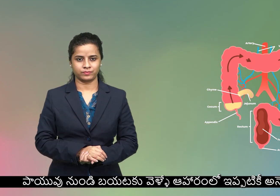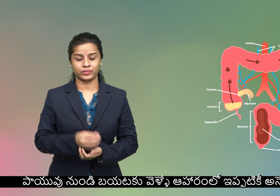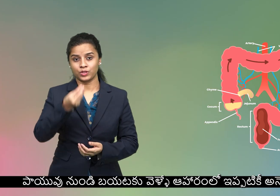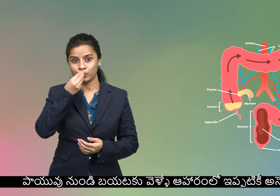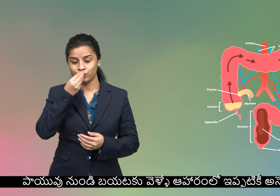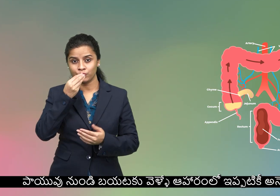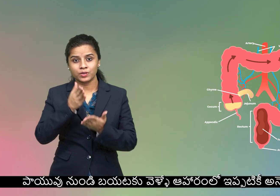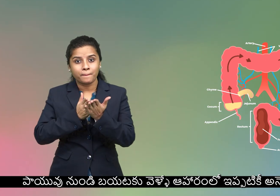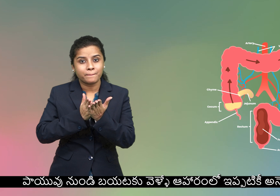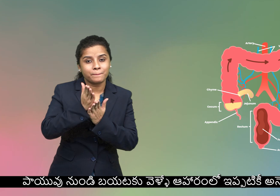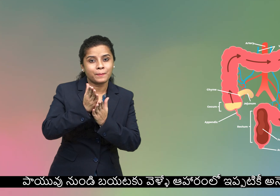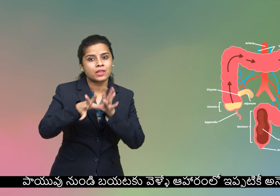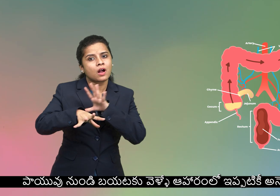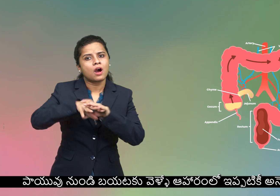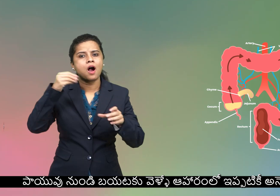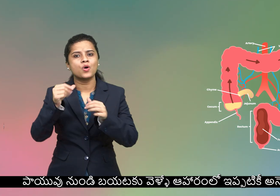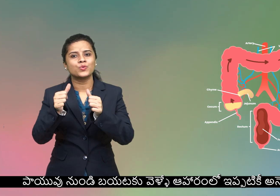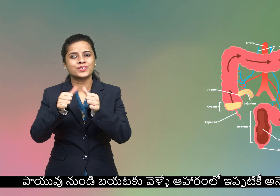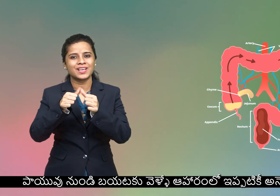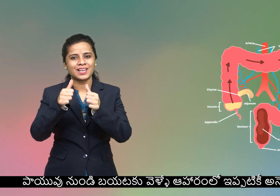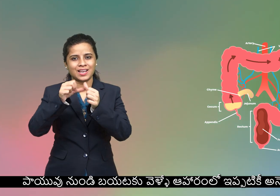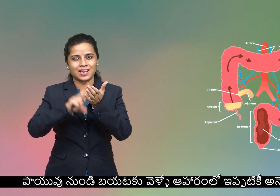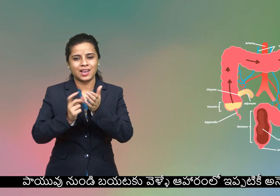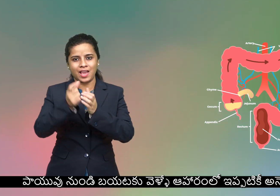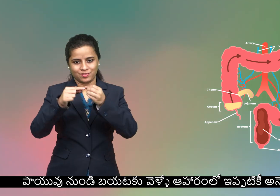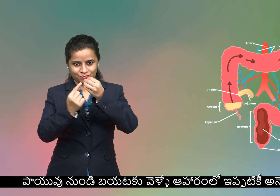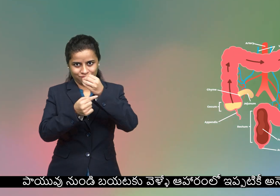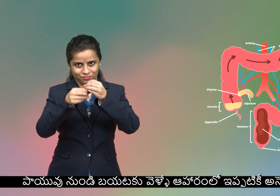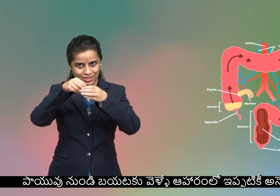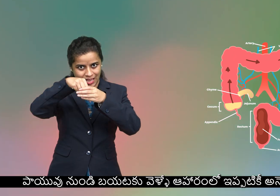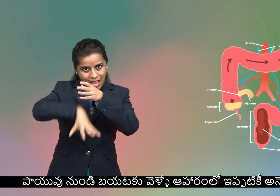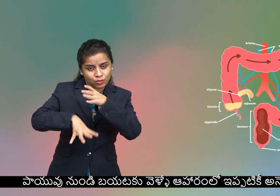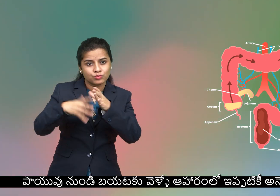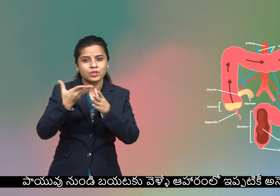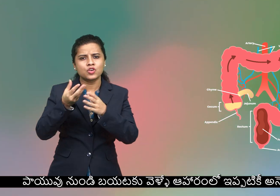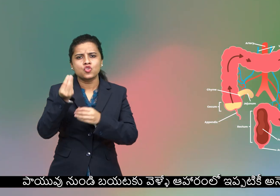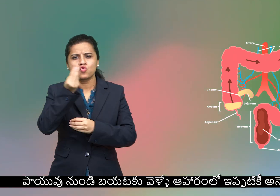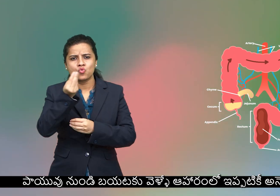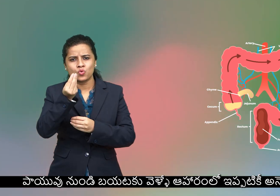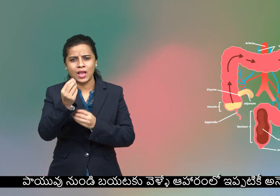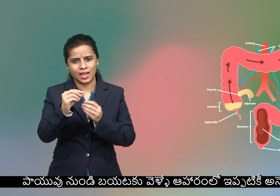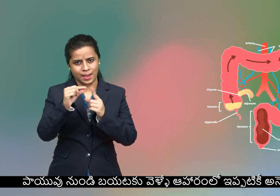పాయువు నుండి బయటకు వెళ్లే ఆహారంలో ఇప్పటికీ అనేక ప్రోటీన్లు, కొవ్వులు